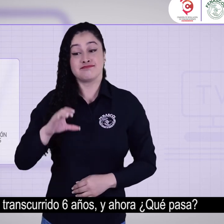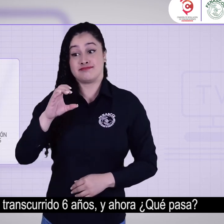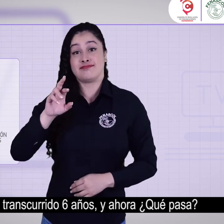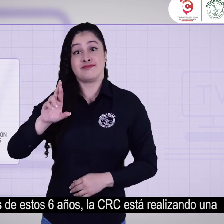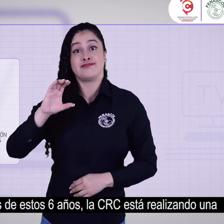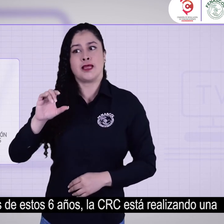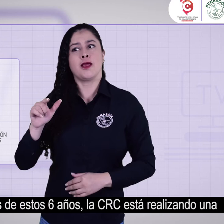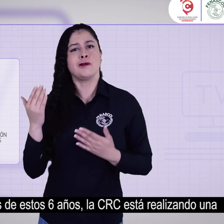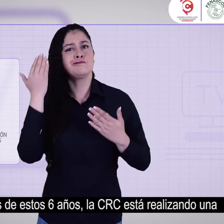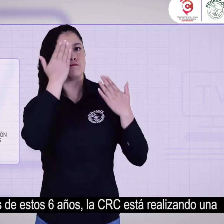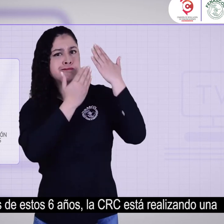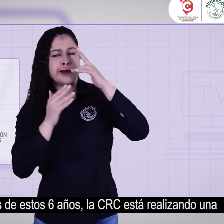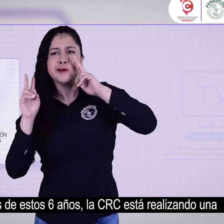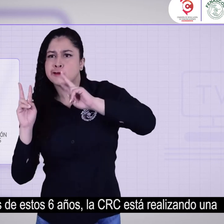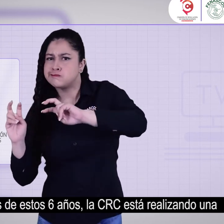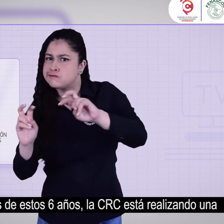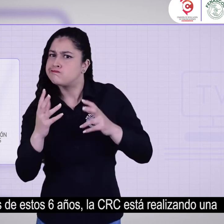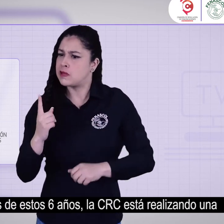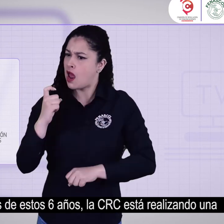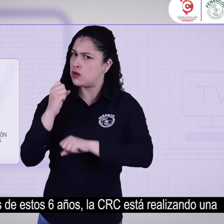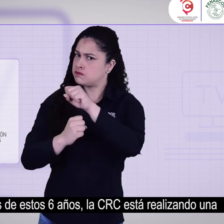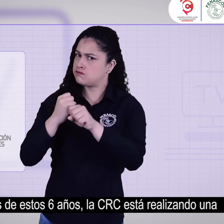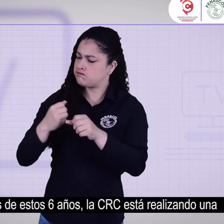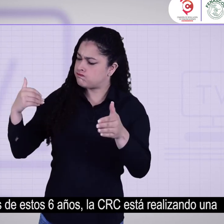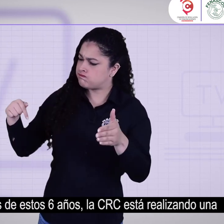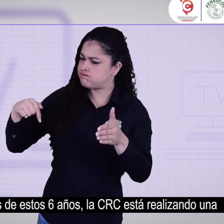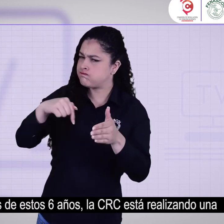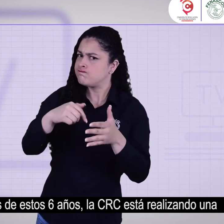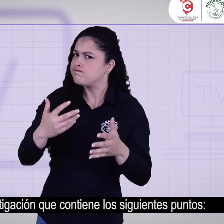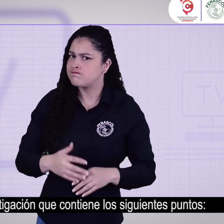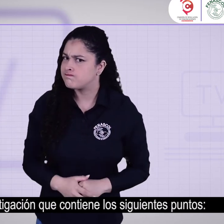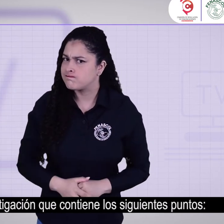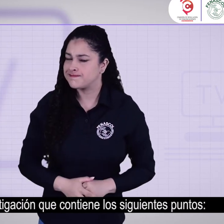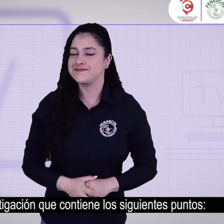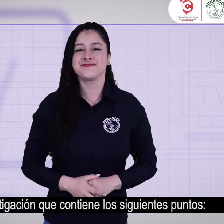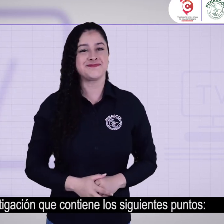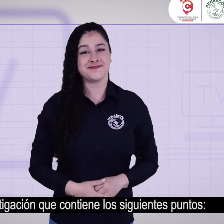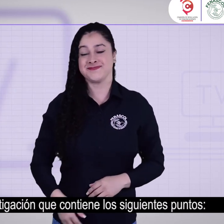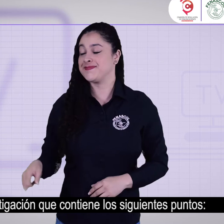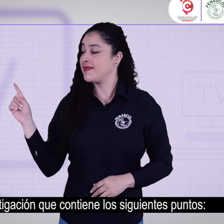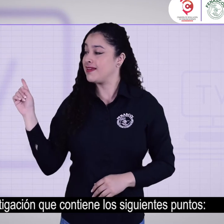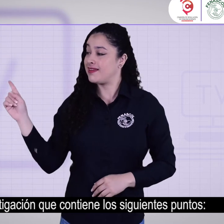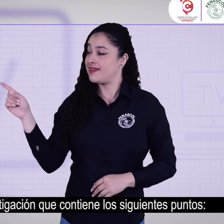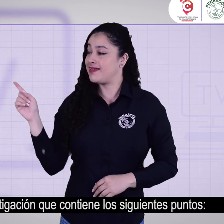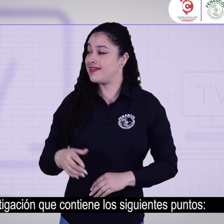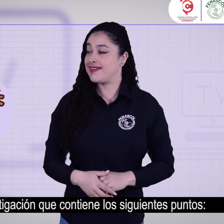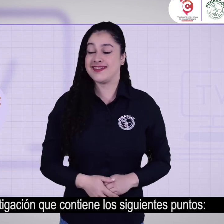Después de estos 6 años, la CRC está realizando una investigación que contiene los siguientes puntos.